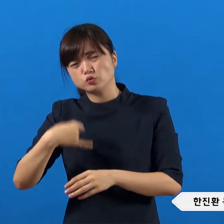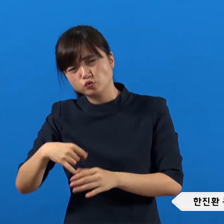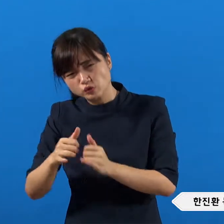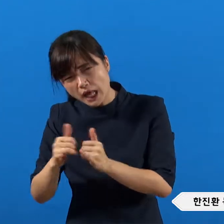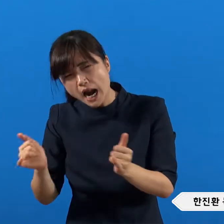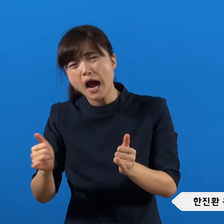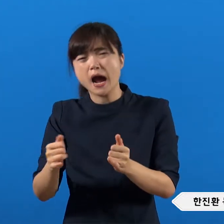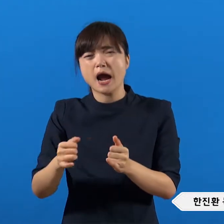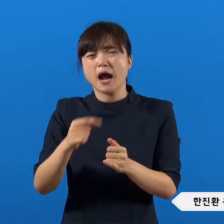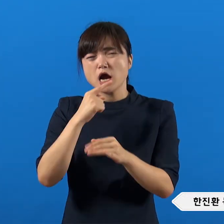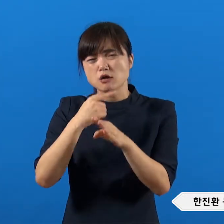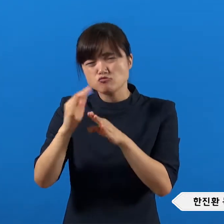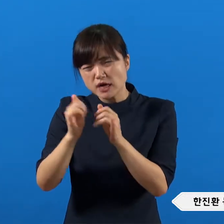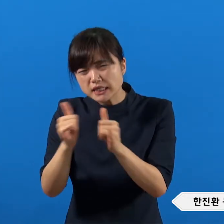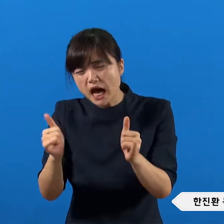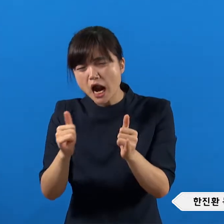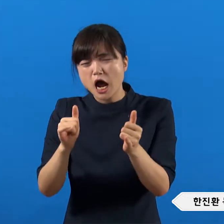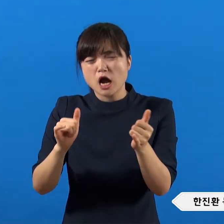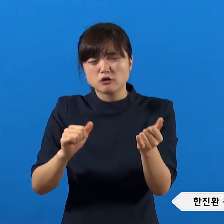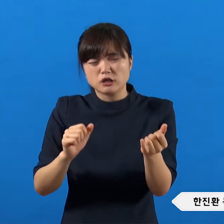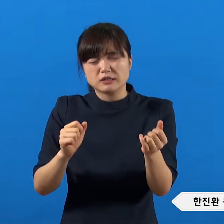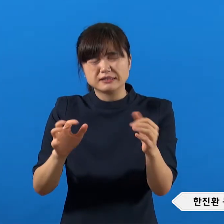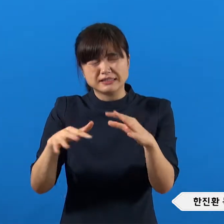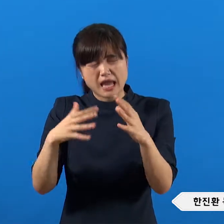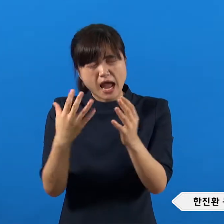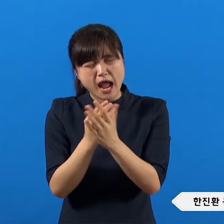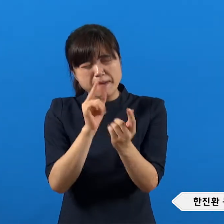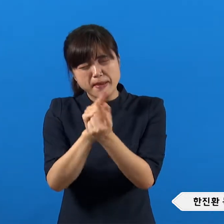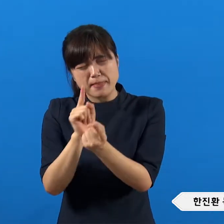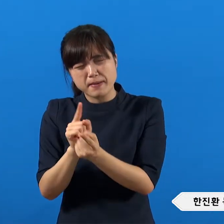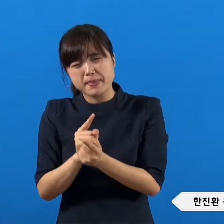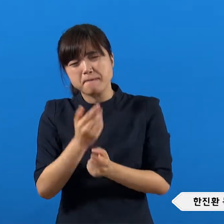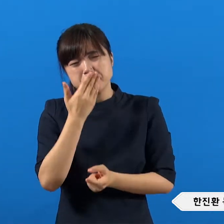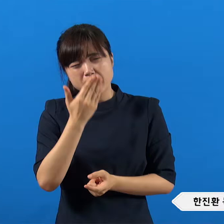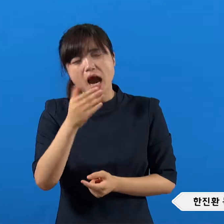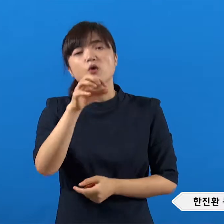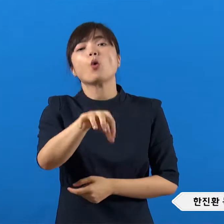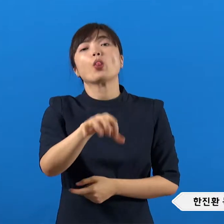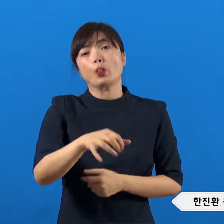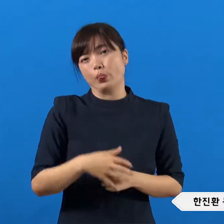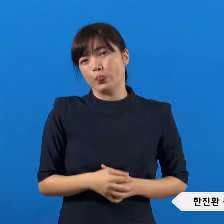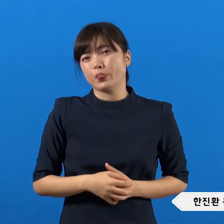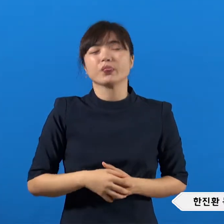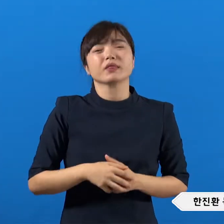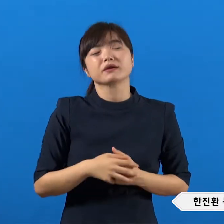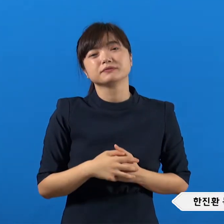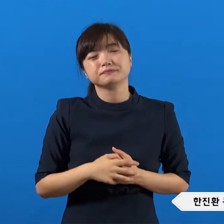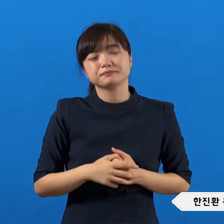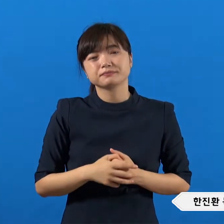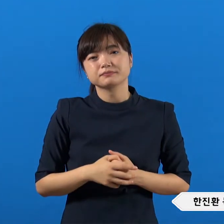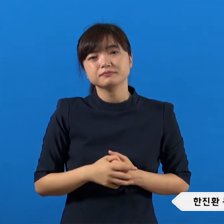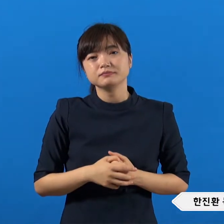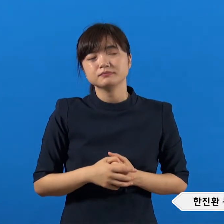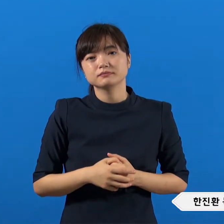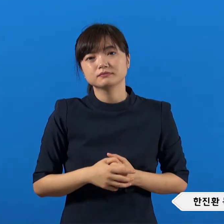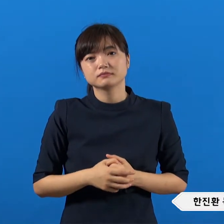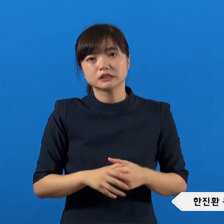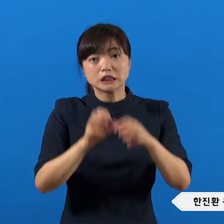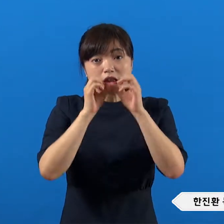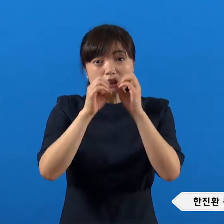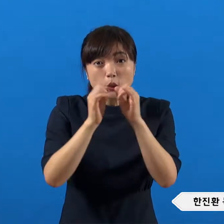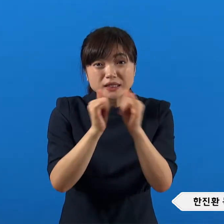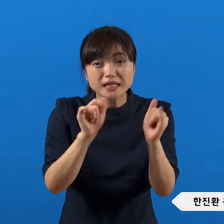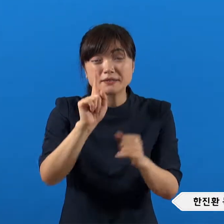그리고 북한 사람 한꺼번에 다 만나볼 수 있었던 것은 참 특별한 경험이었습니다. 선교사님